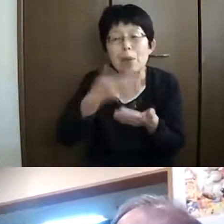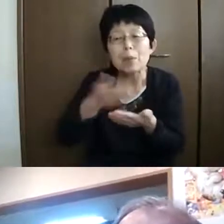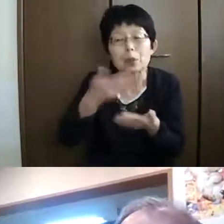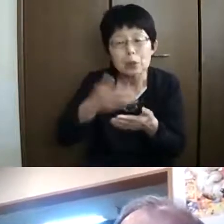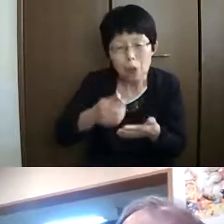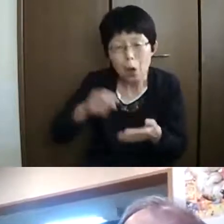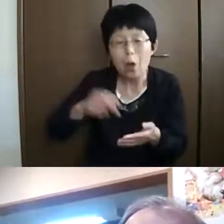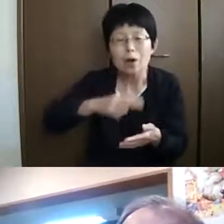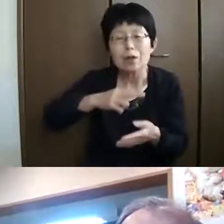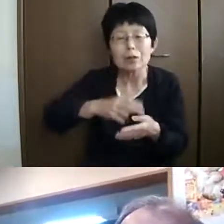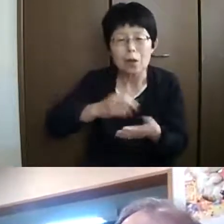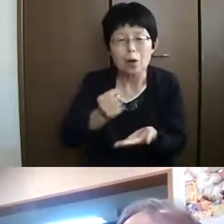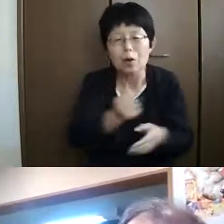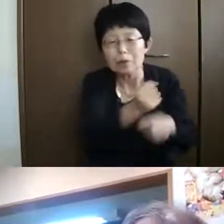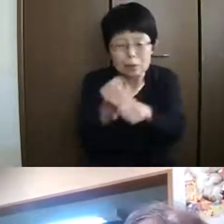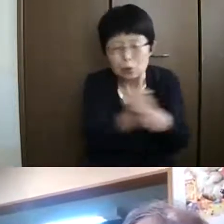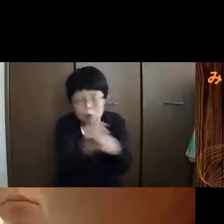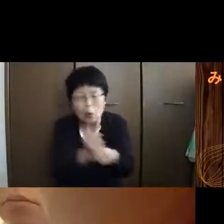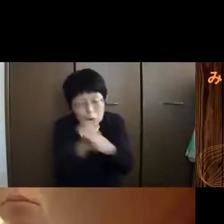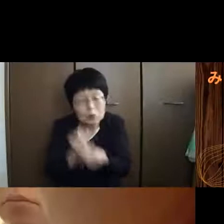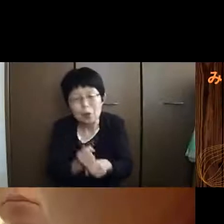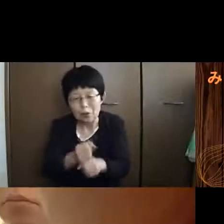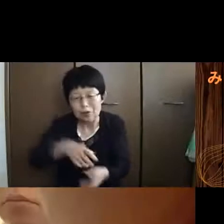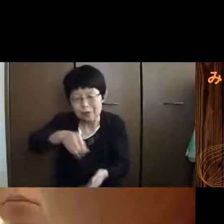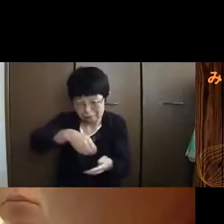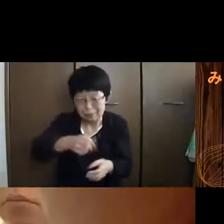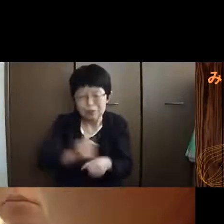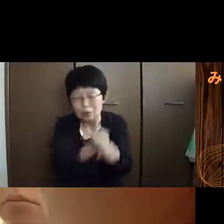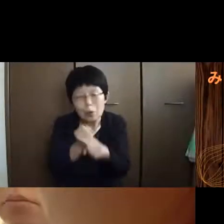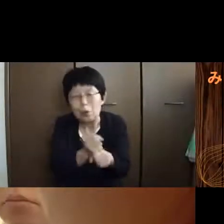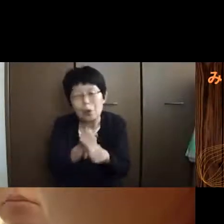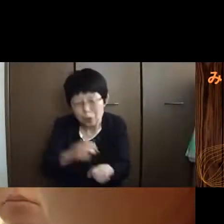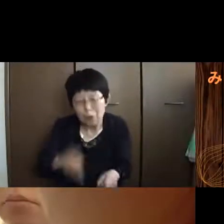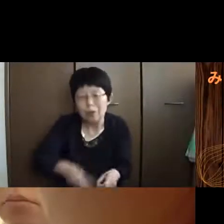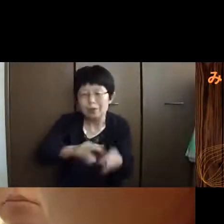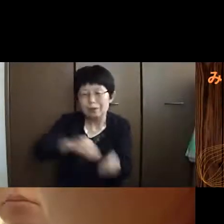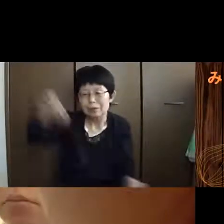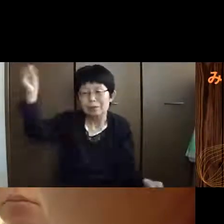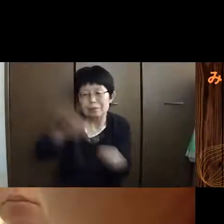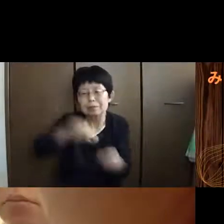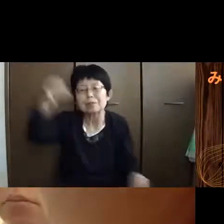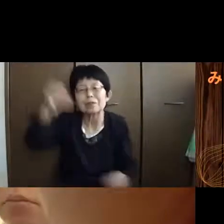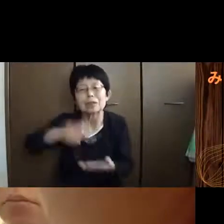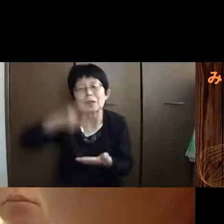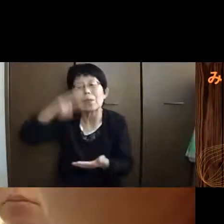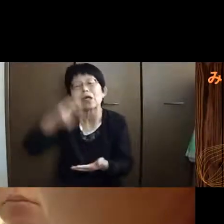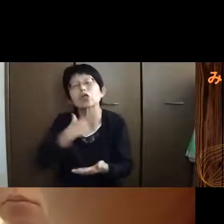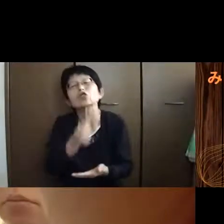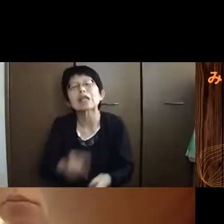き。 お お。そうですね。好きだから。うん。トロロね、いいですよね。